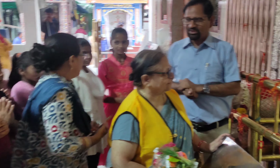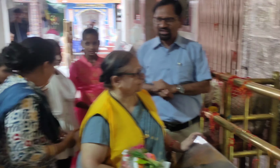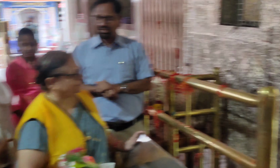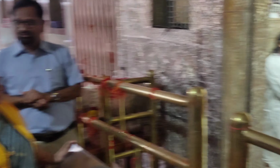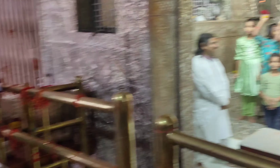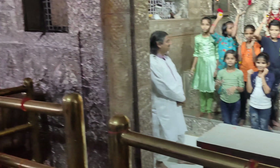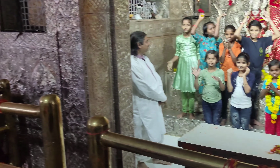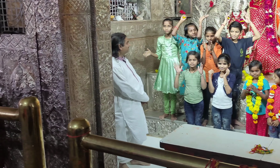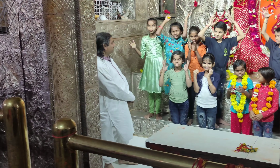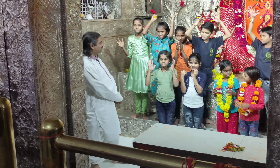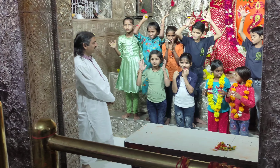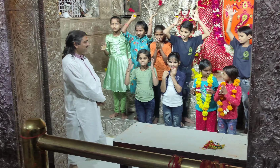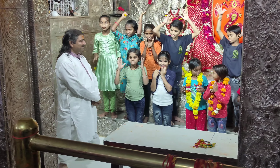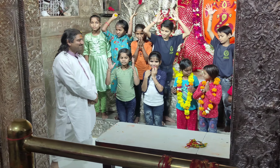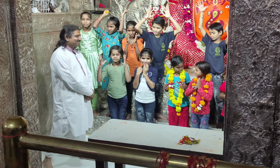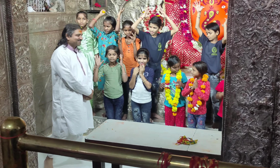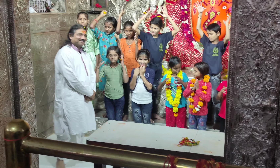विकास जोशी और आकाश